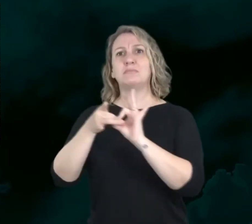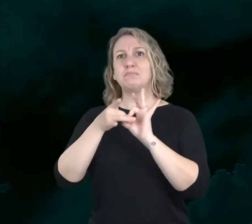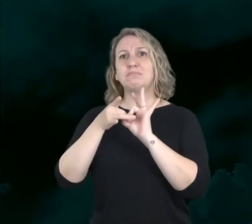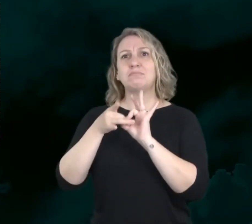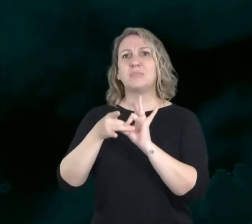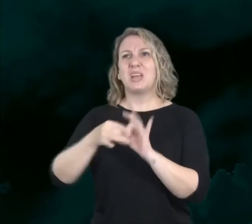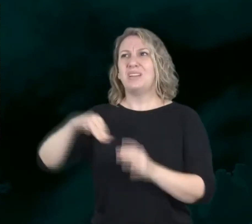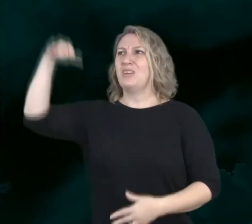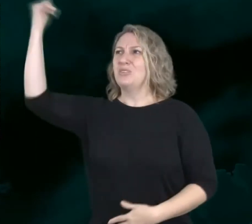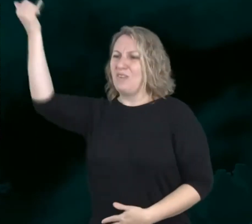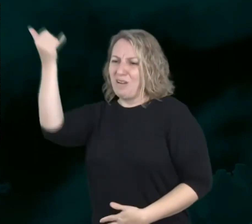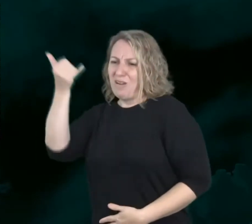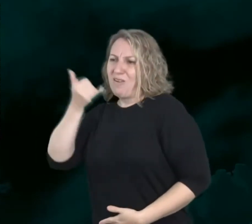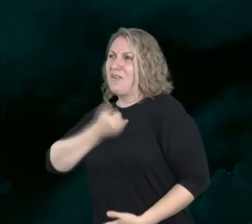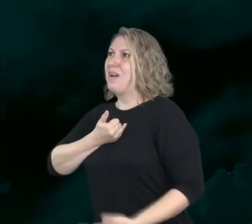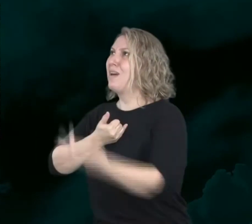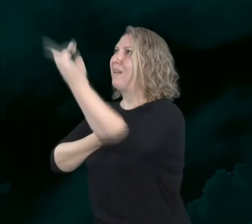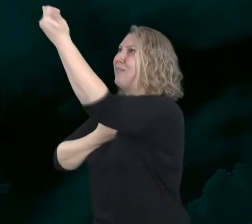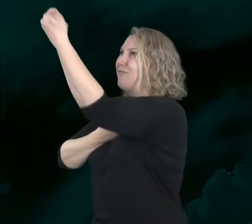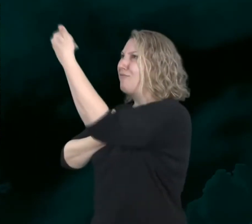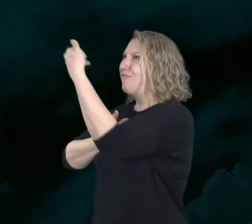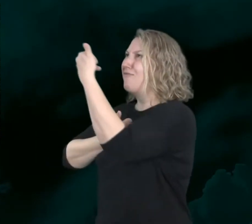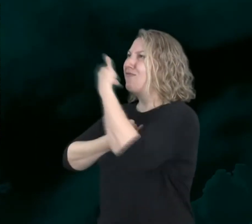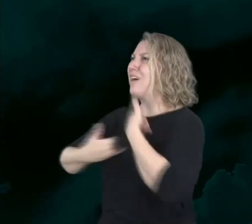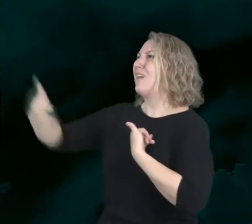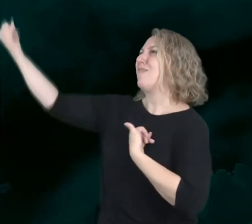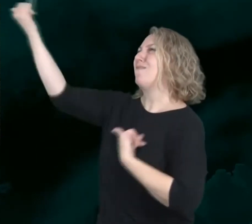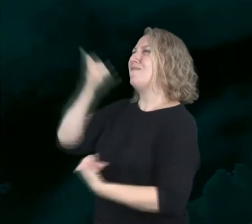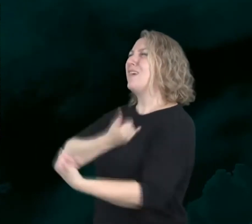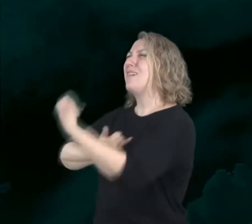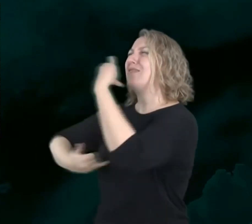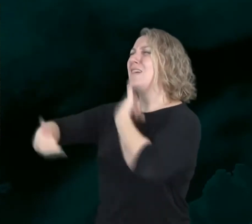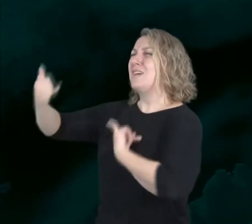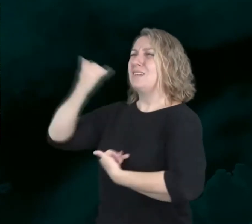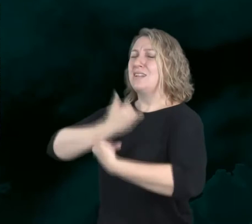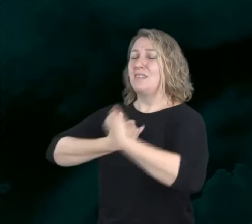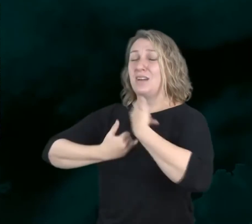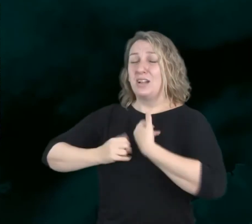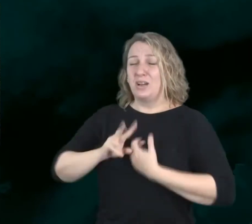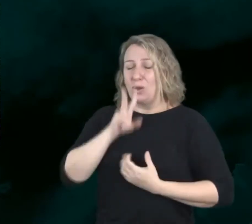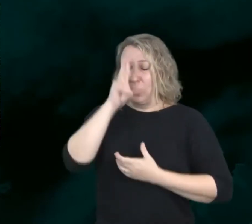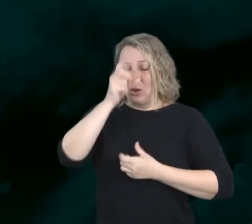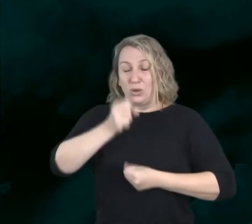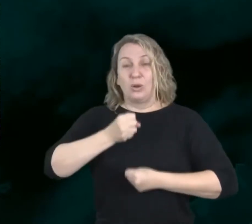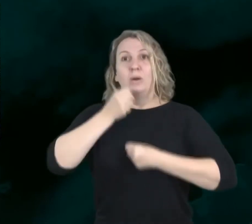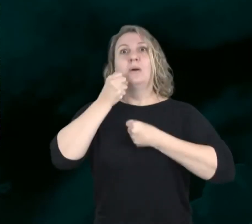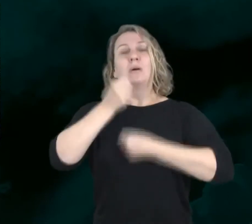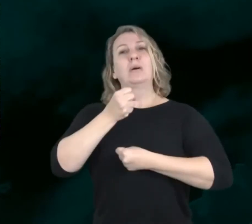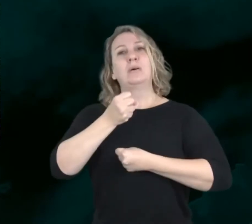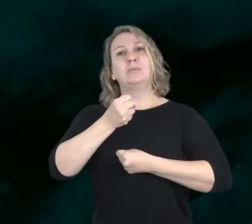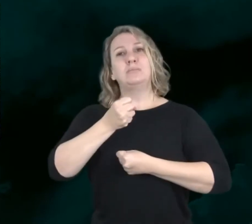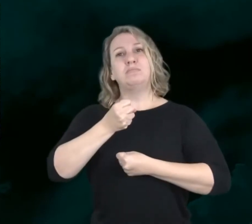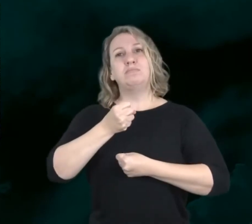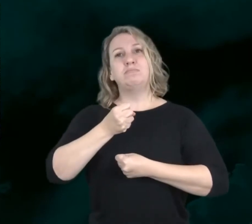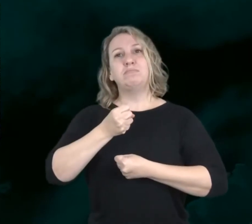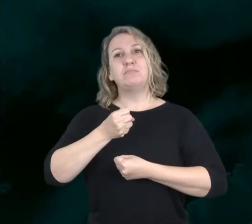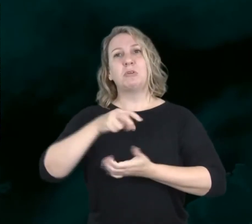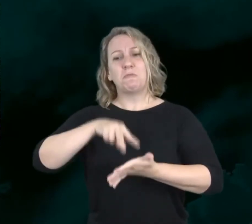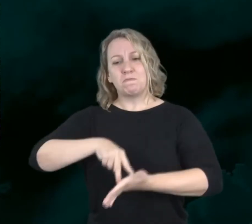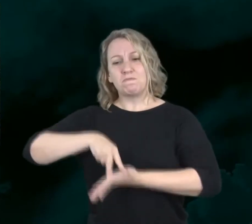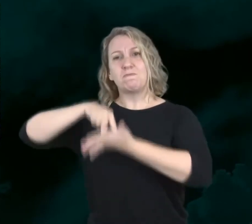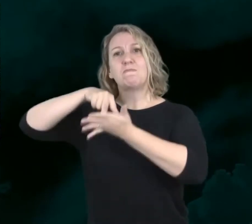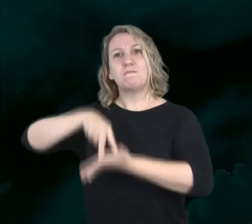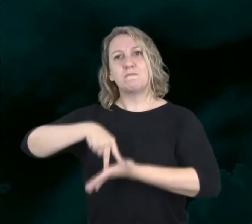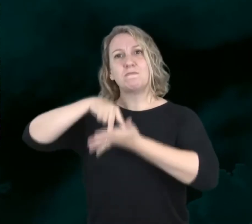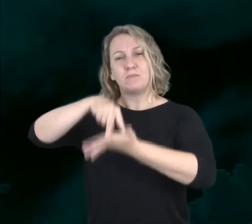dispensar a você como uma seiva aos ramos da planta de toda a vida de Deus